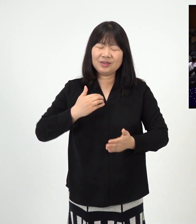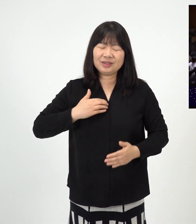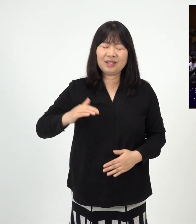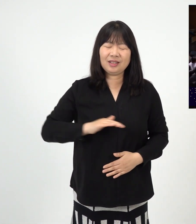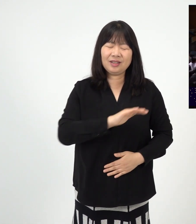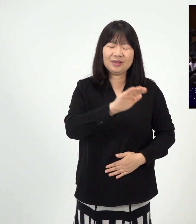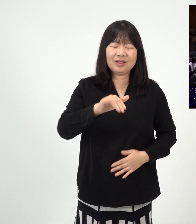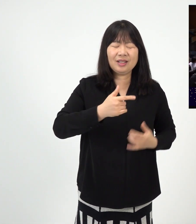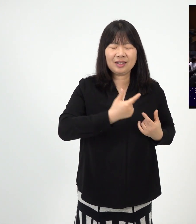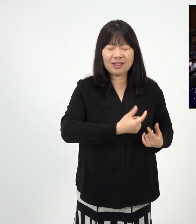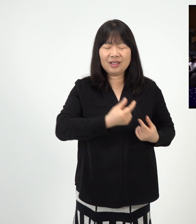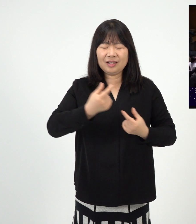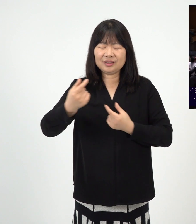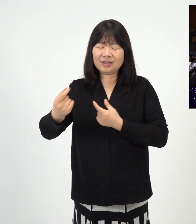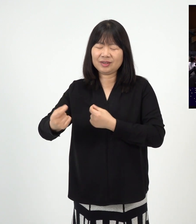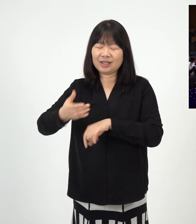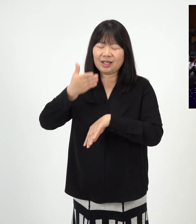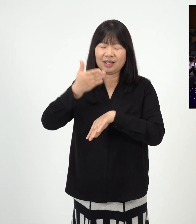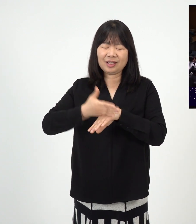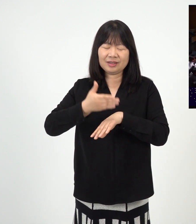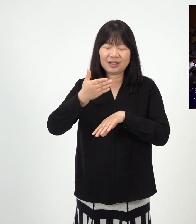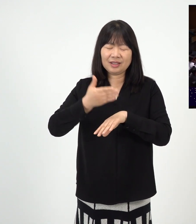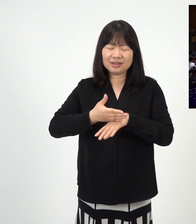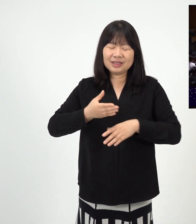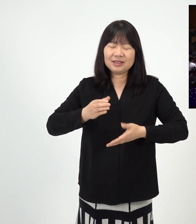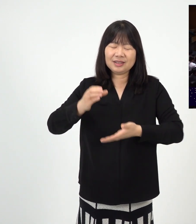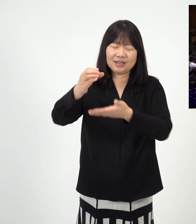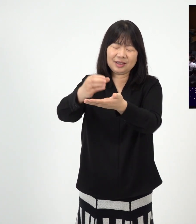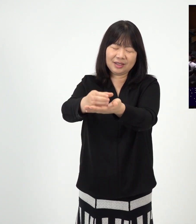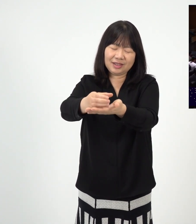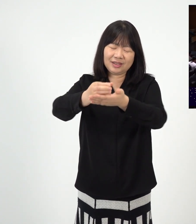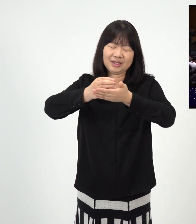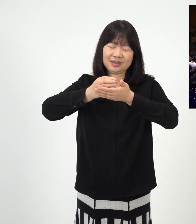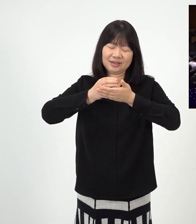우리도 감사하여 하느니.